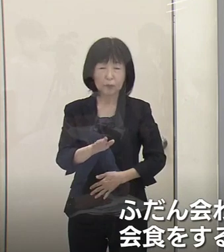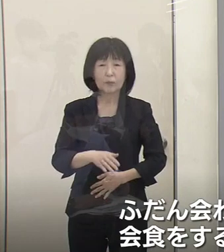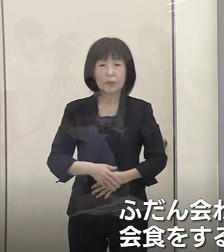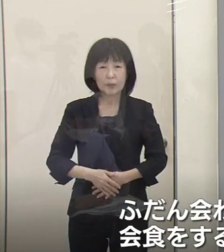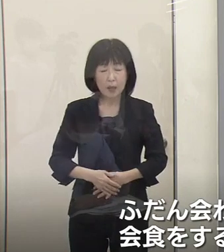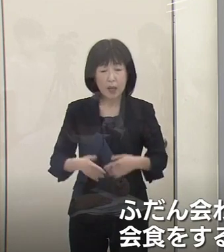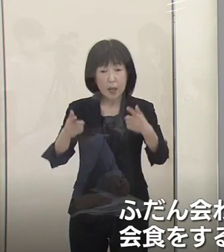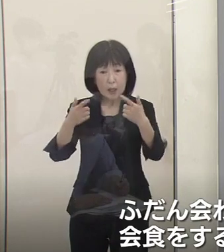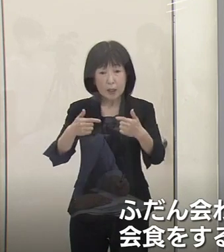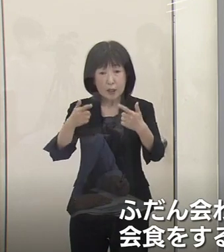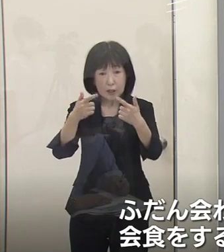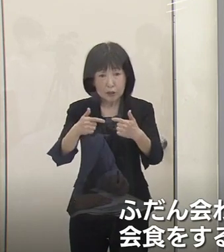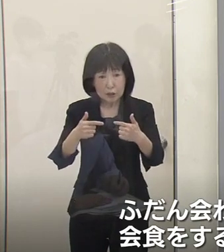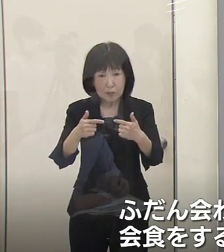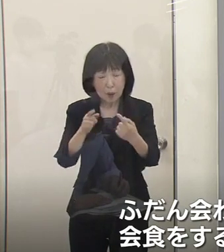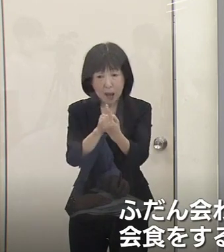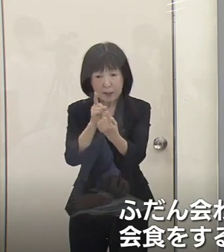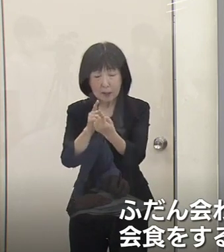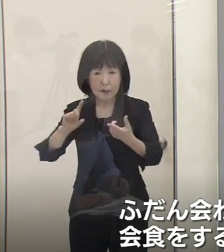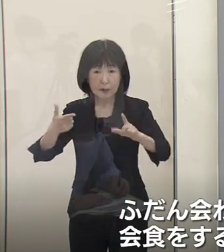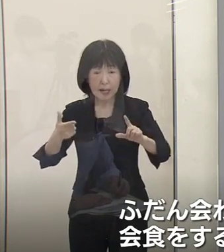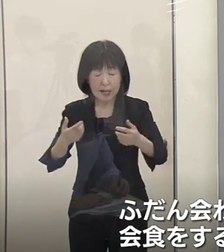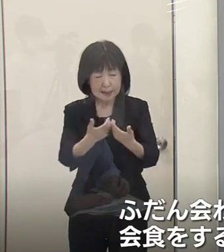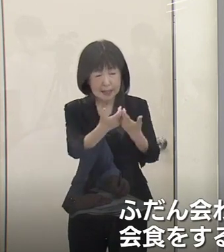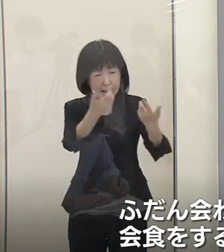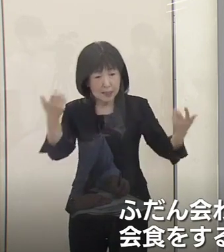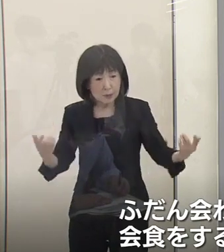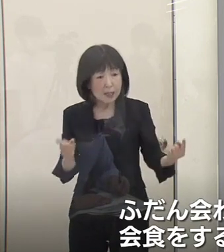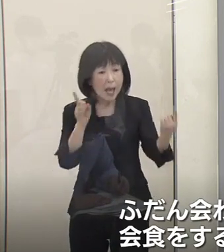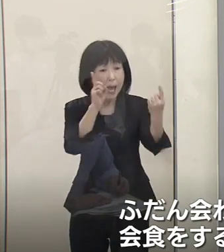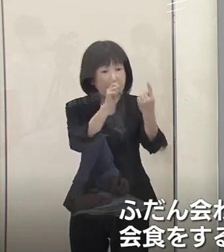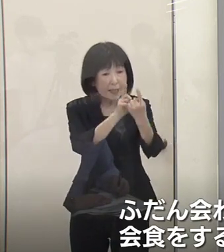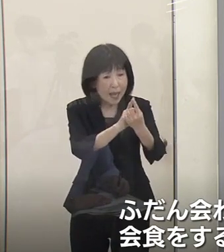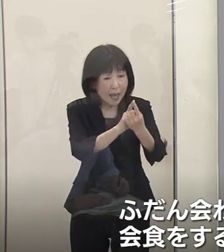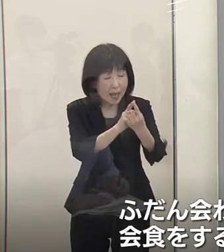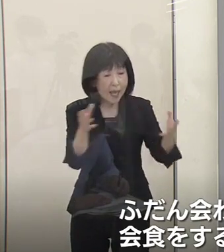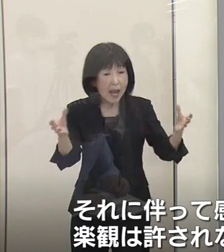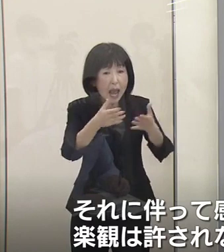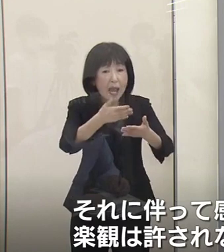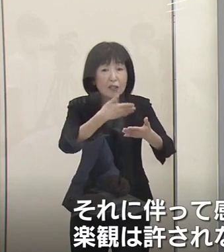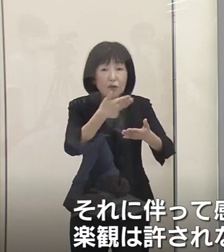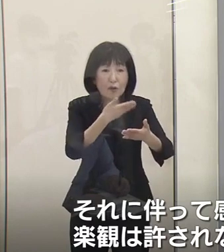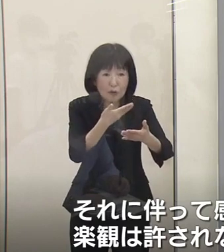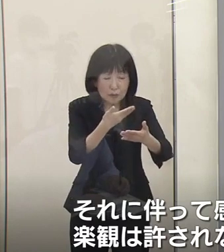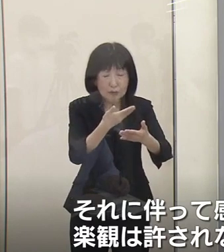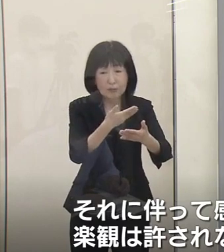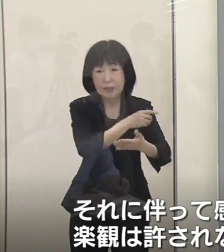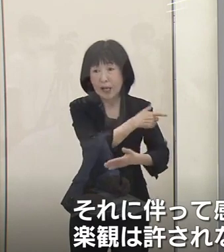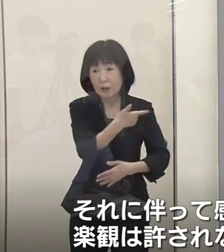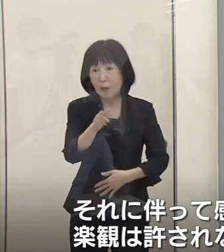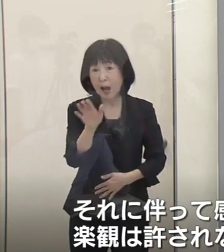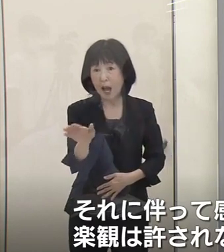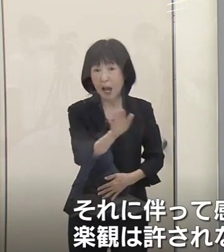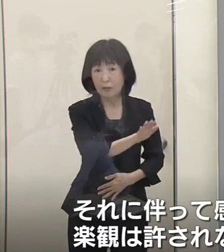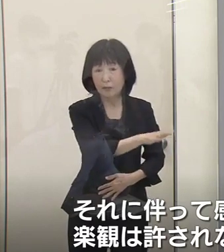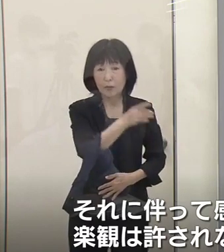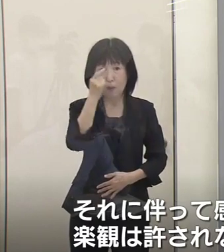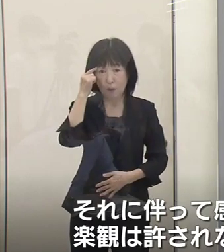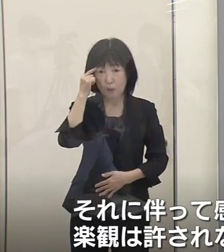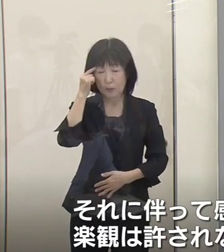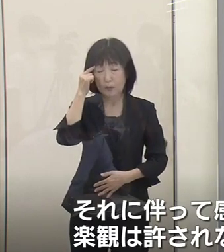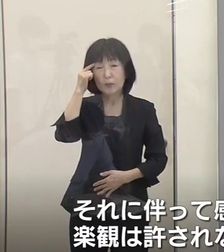やはり普段はない方とのですね会う機会会食をする機会とも増えてくるまあそれに伴ってですねやはり幹線